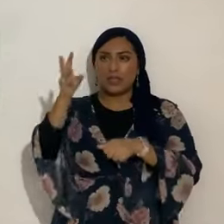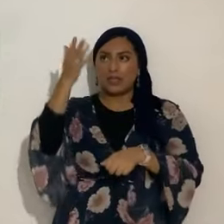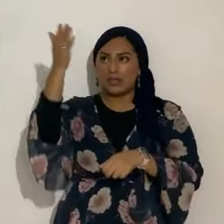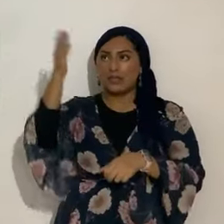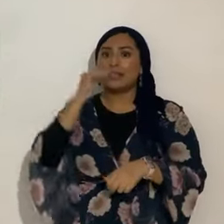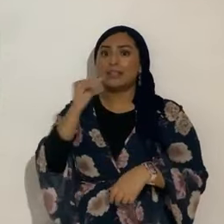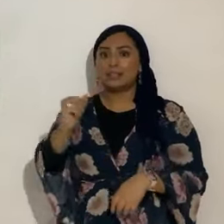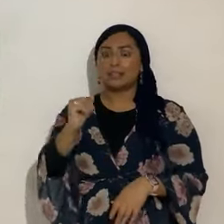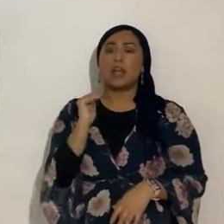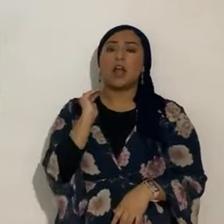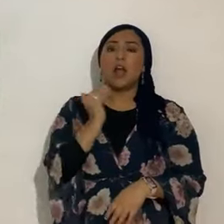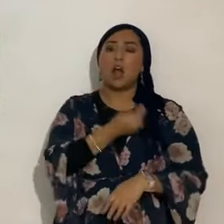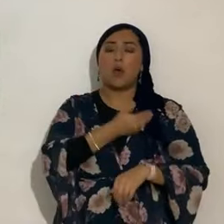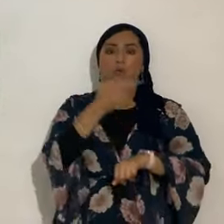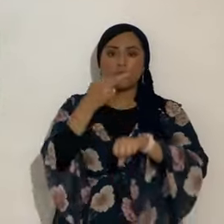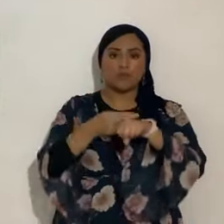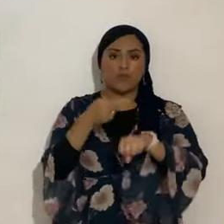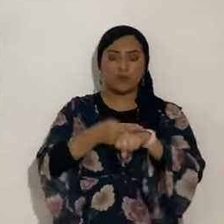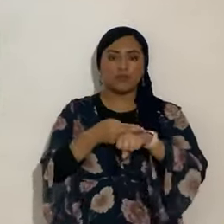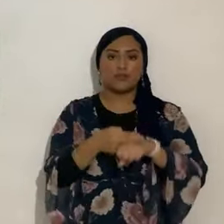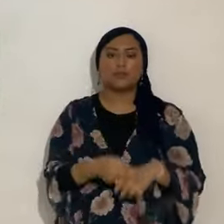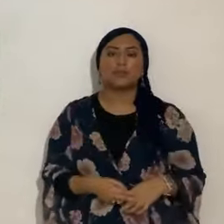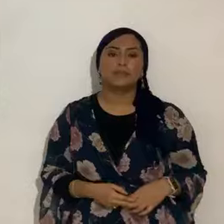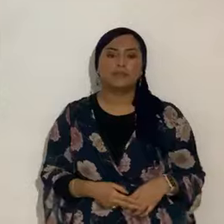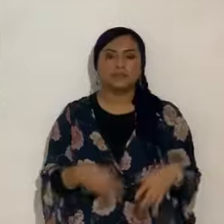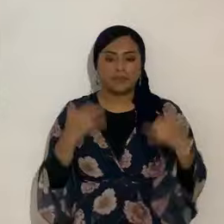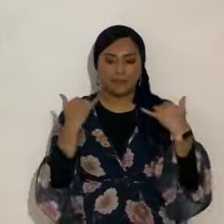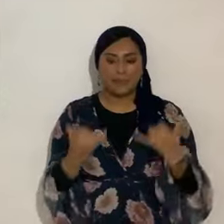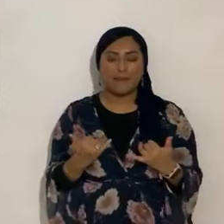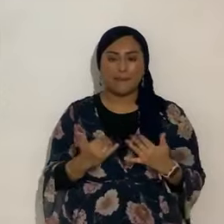salvación. Bueno, ahora,